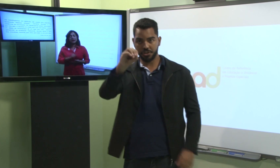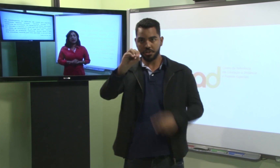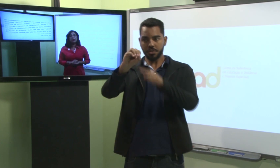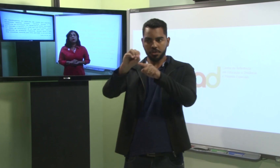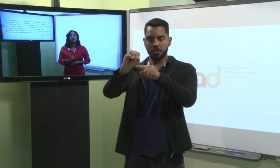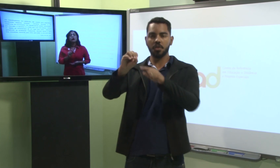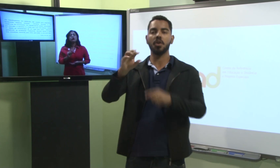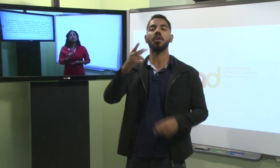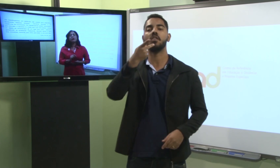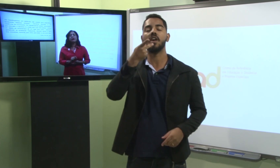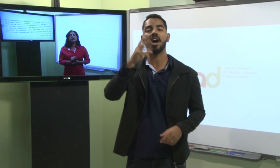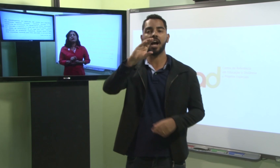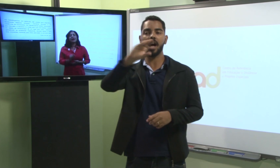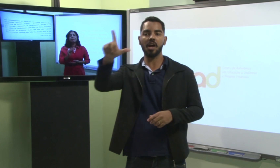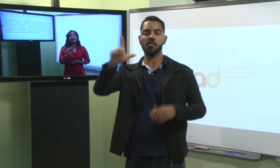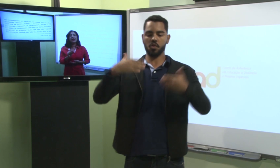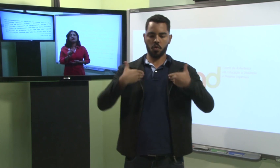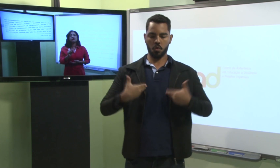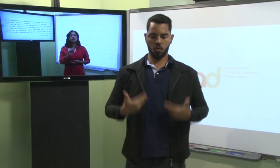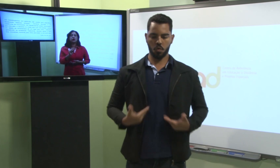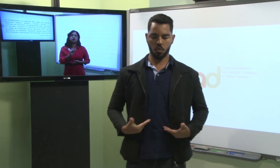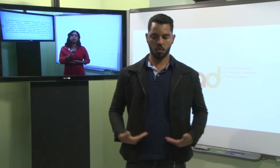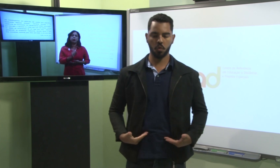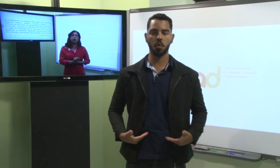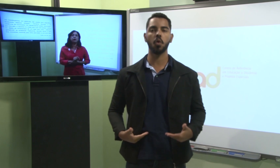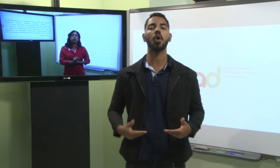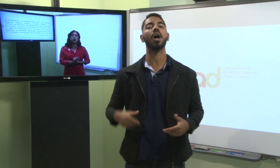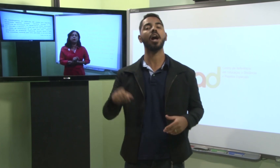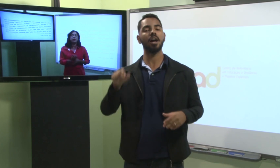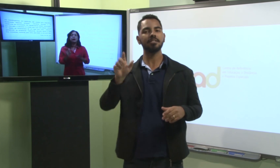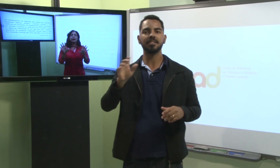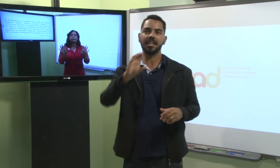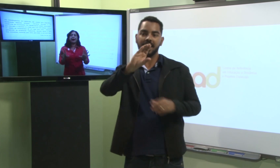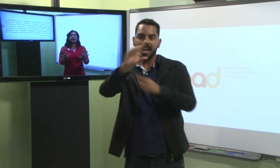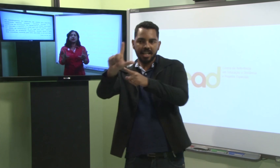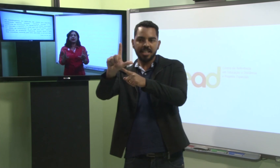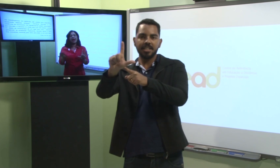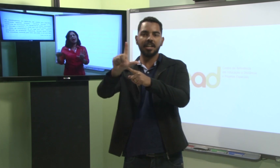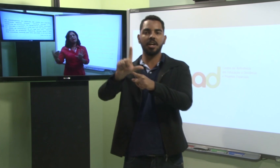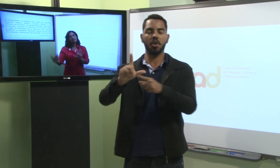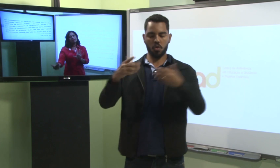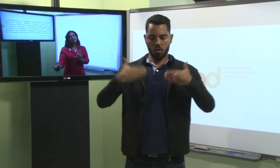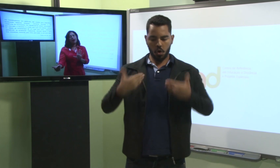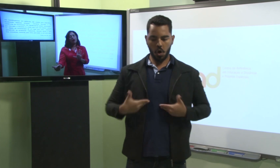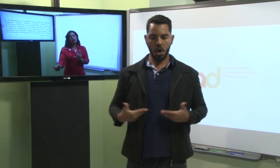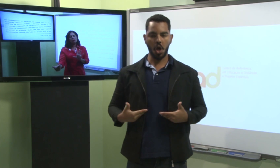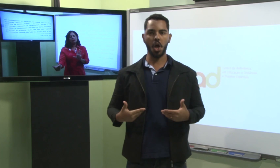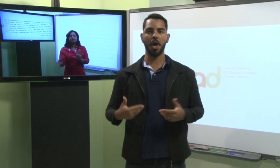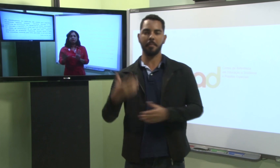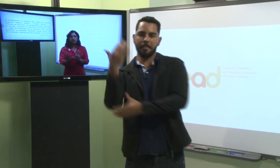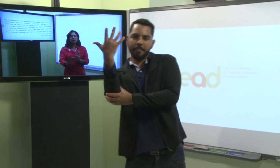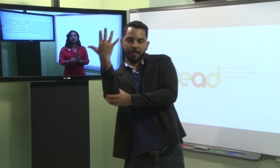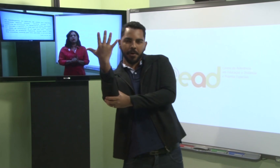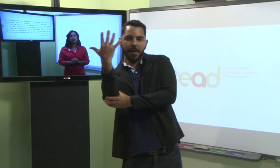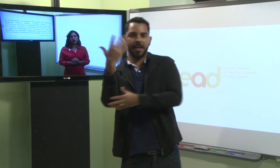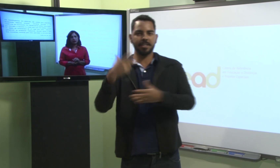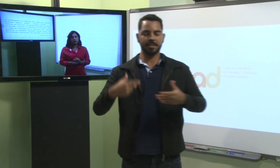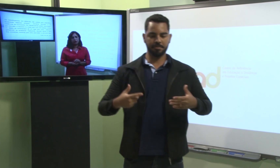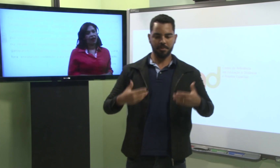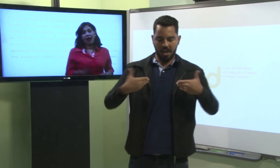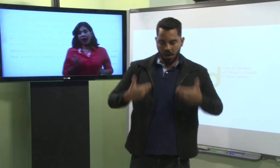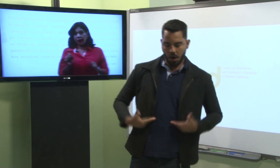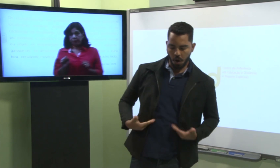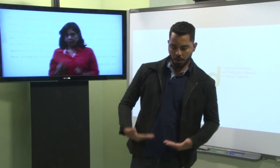por exemplo, nos permitem usar partes do nosso próprio corpo para indicar algo dentro de um